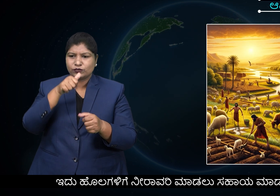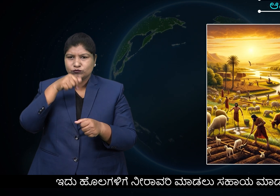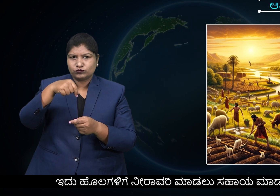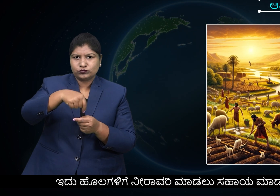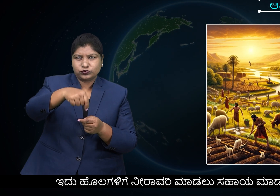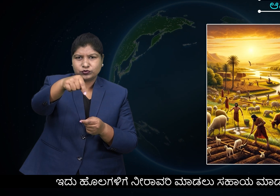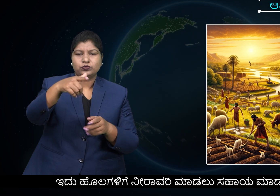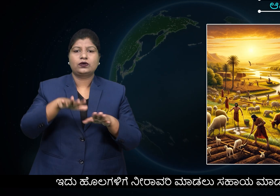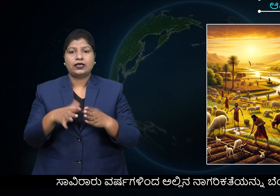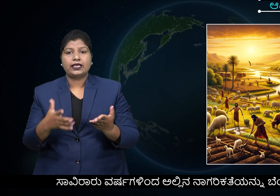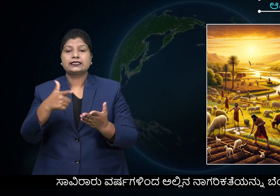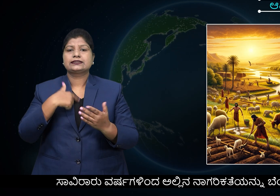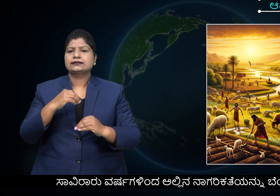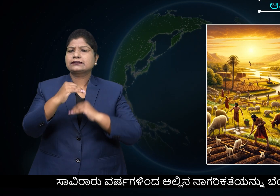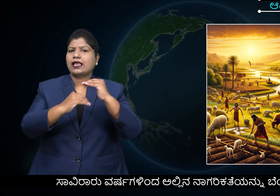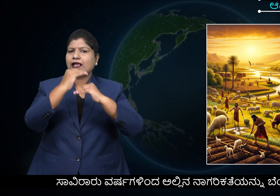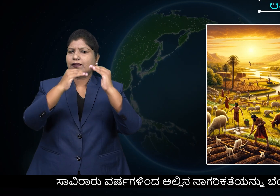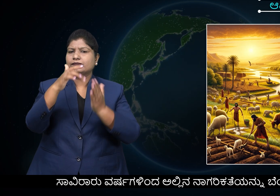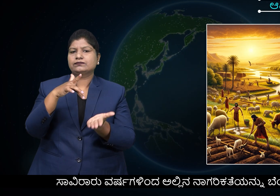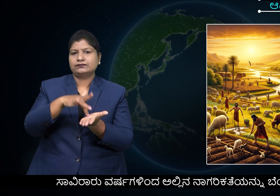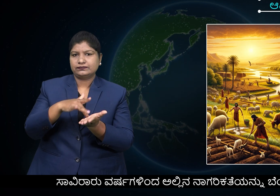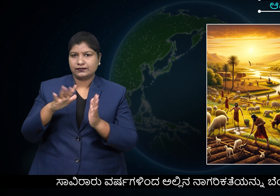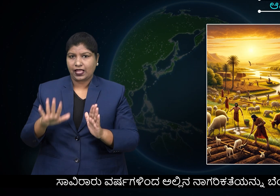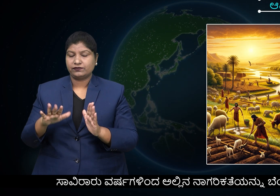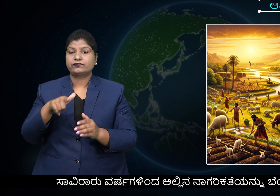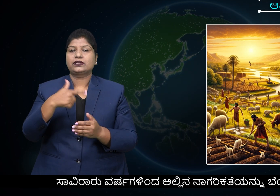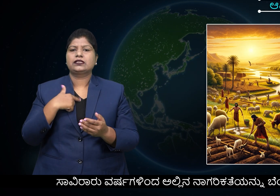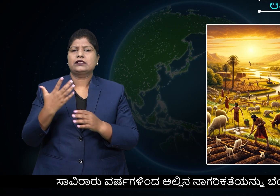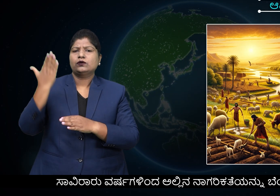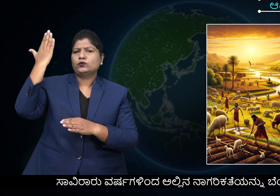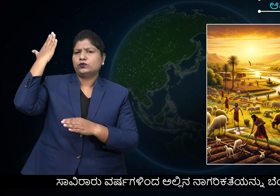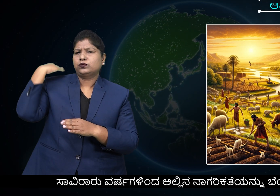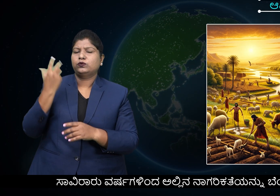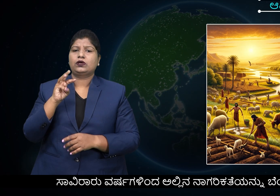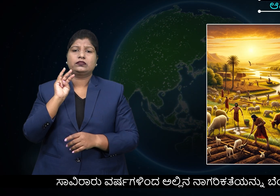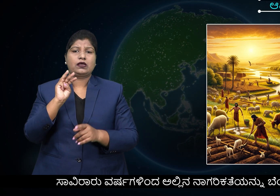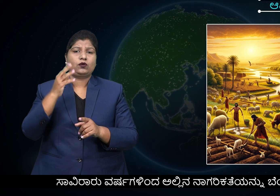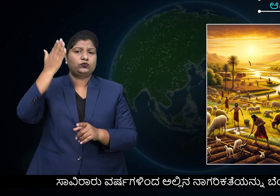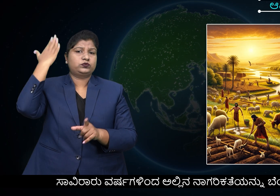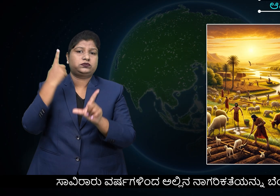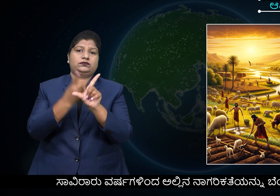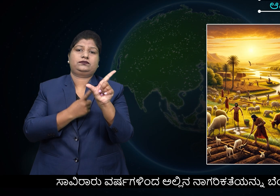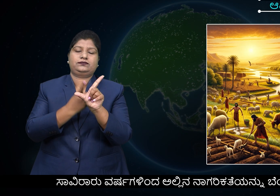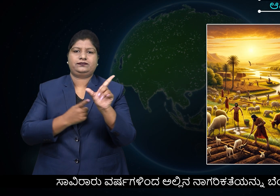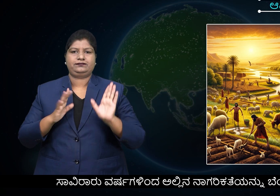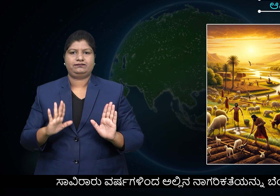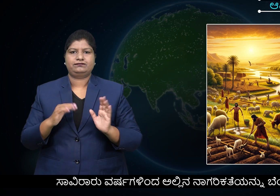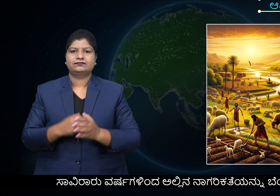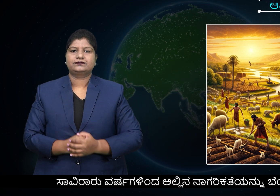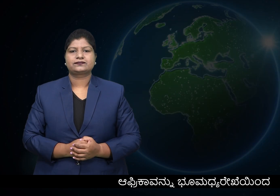ಮಾಡುತ್ತದೆ ಮತ್ತು ಸಾವಿರಾರು ವರ್ಷಗಳಿಂದ ಅಲ್ಲಿನ ನಾಗರಿಕತೆಯನ್ನು ಬೆಂಬಲಿಸುತ್ತದೆ.